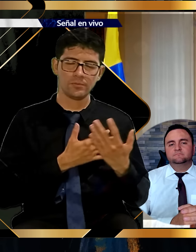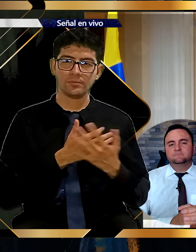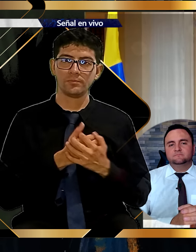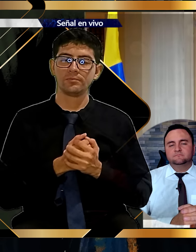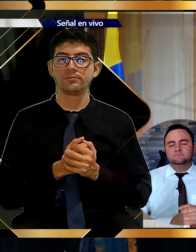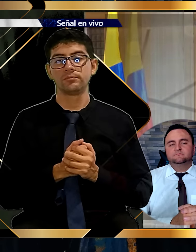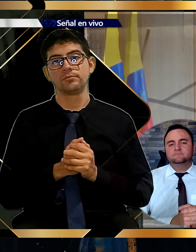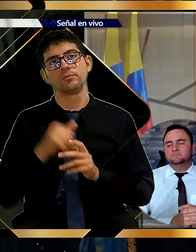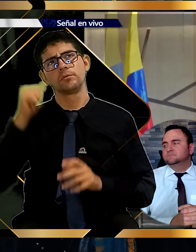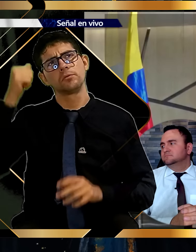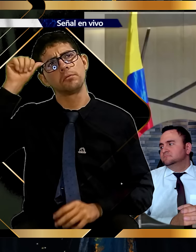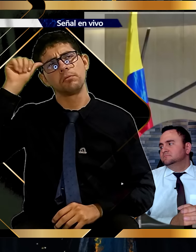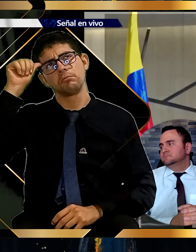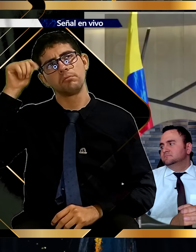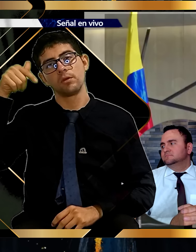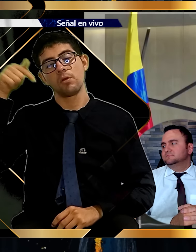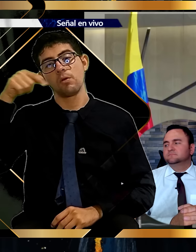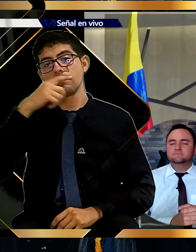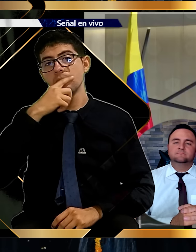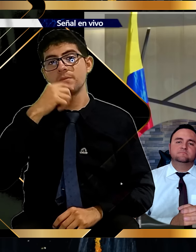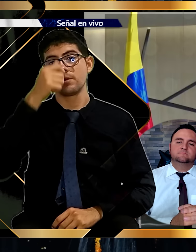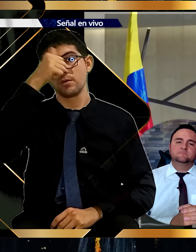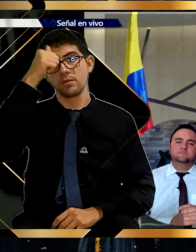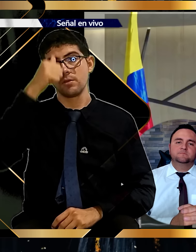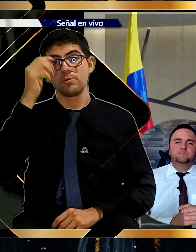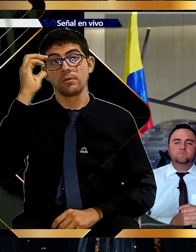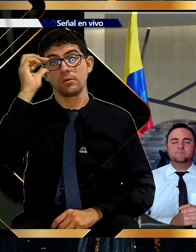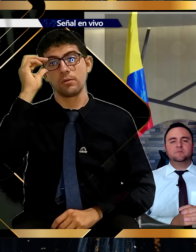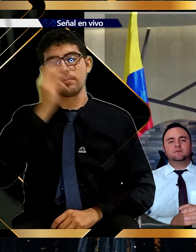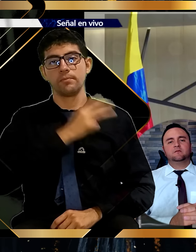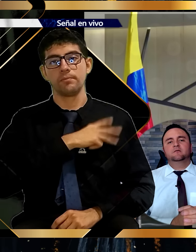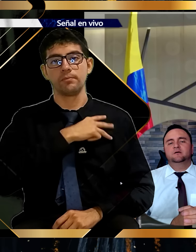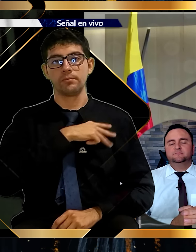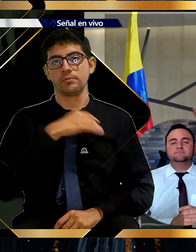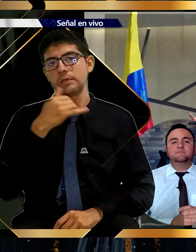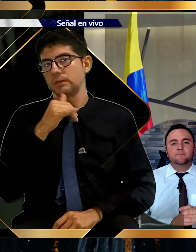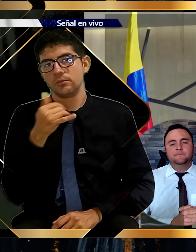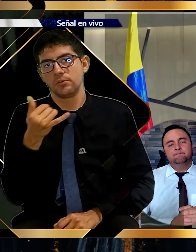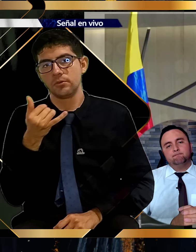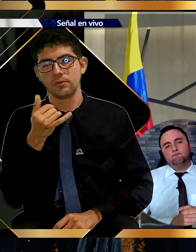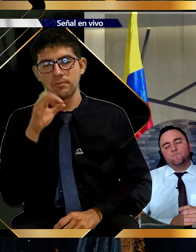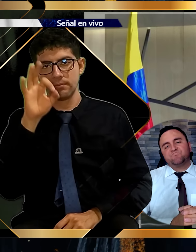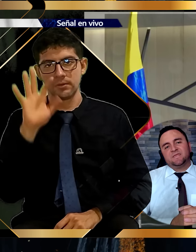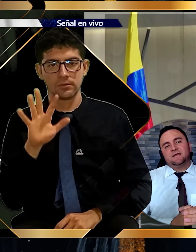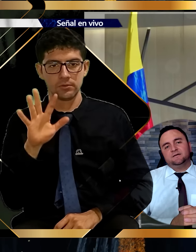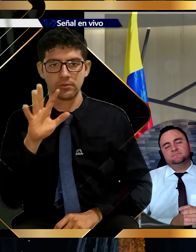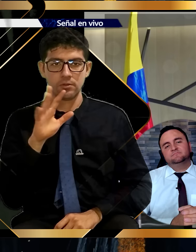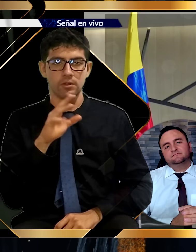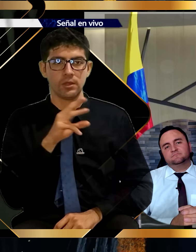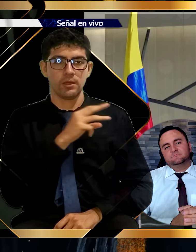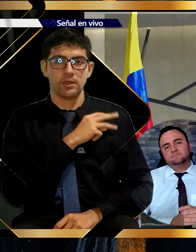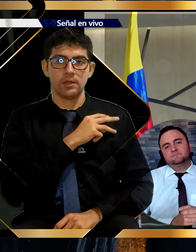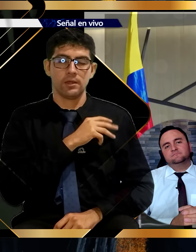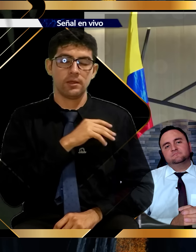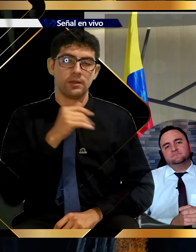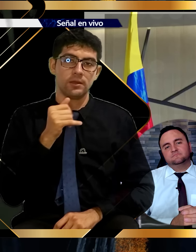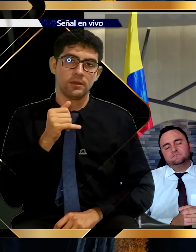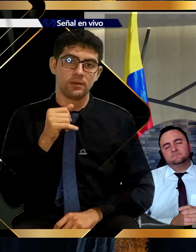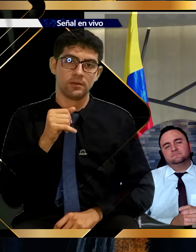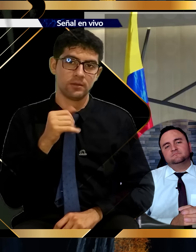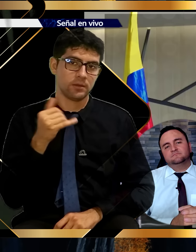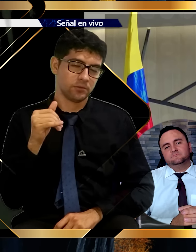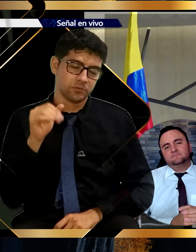era domingo misionero, porque ya no soy pastor de iglesia así permanente y se me olvidan los programas. Pero esto no se puede pasar por